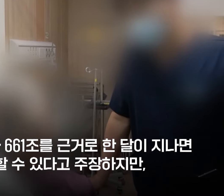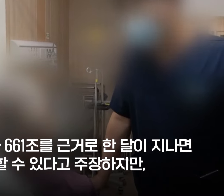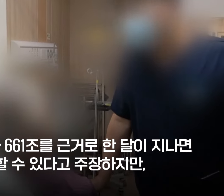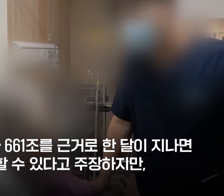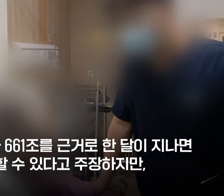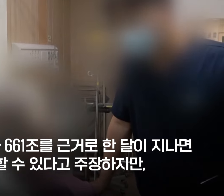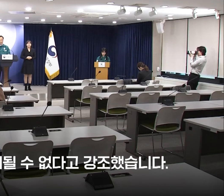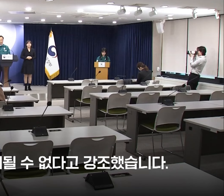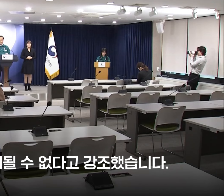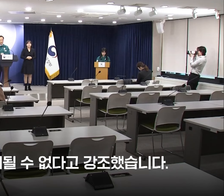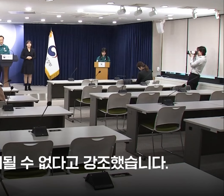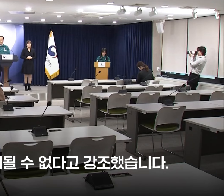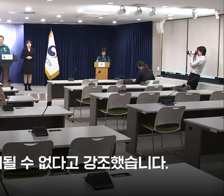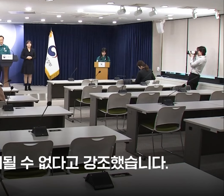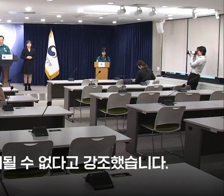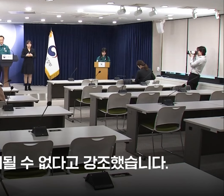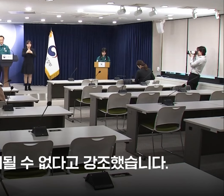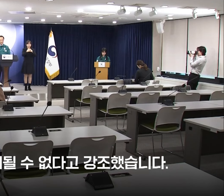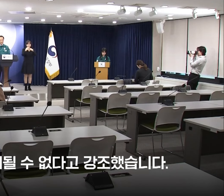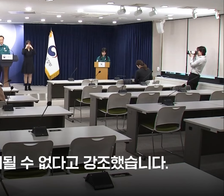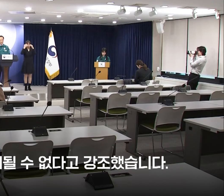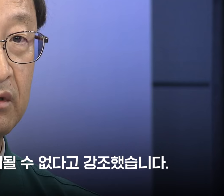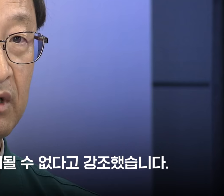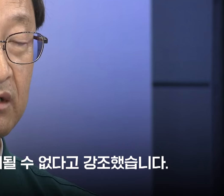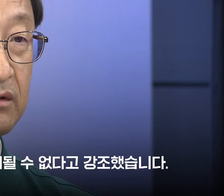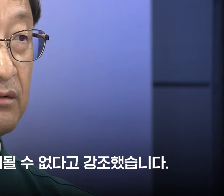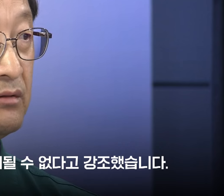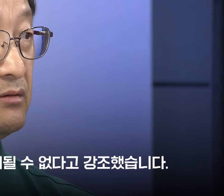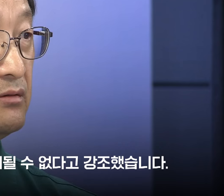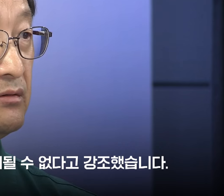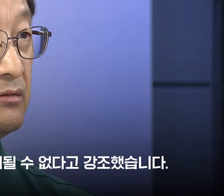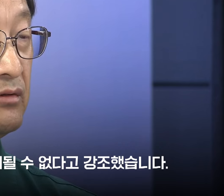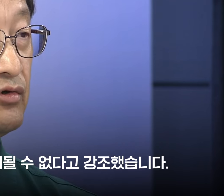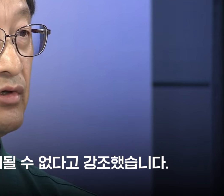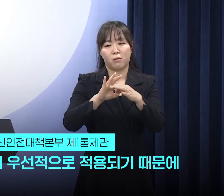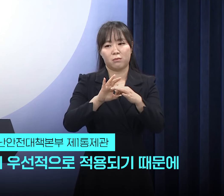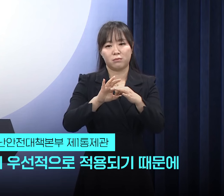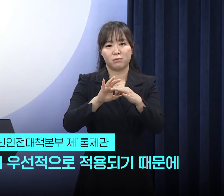있다고 주장하지만 정부는 사직서는 수리될 수 없다고 강조했습니다.